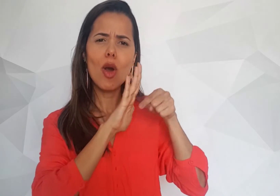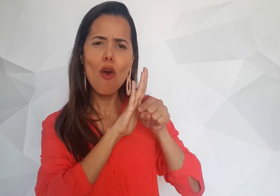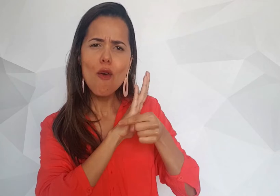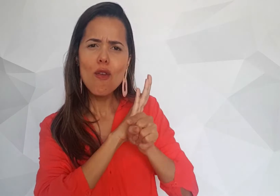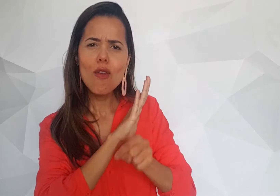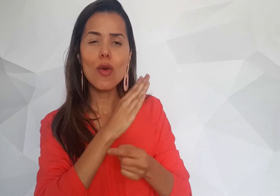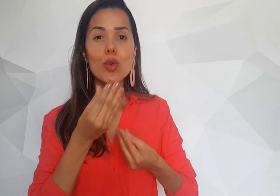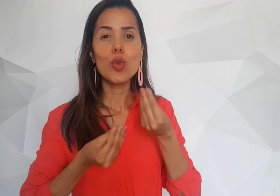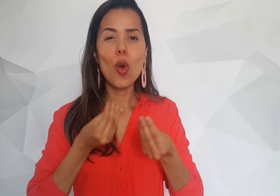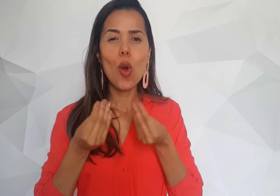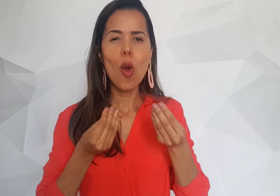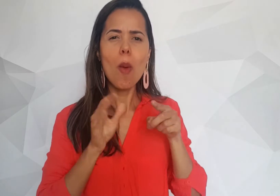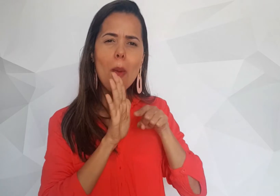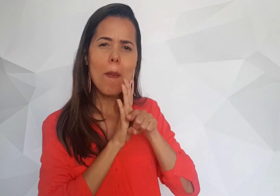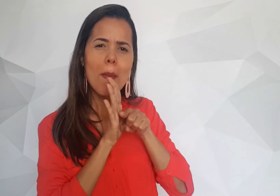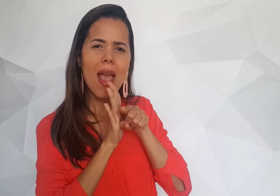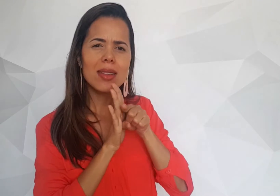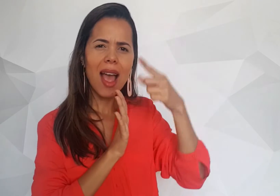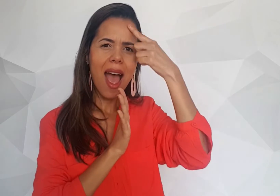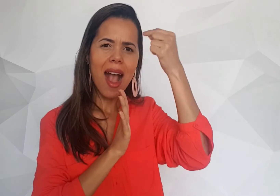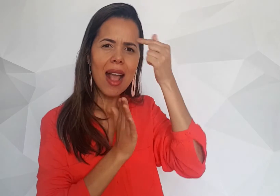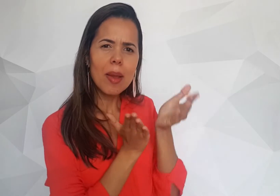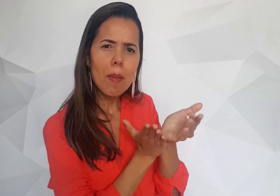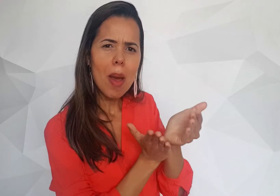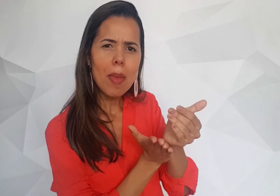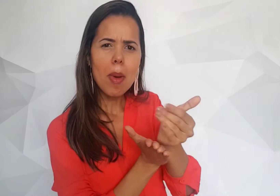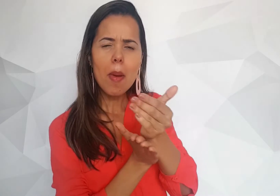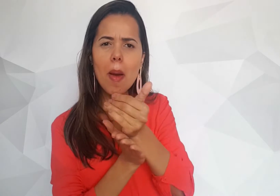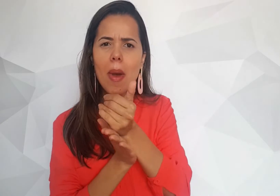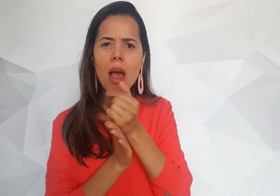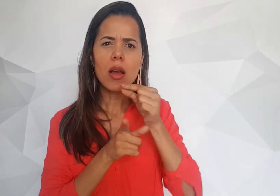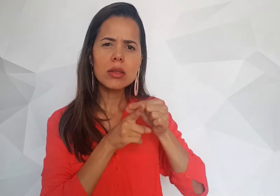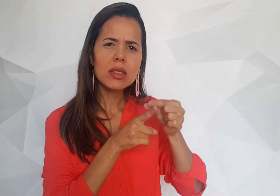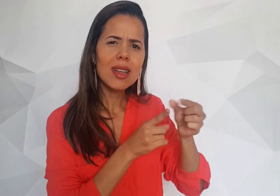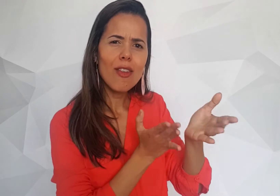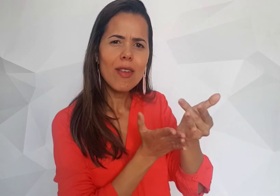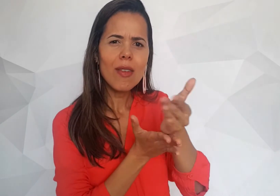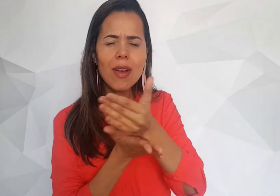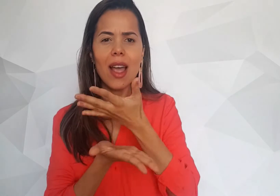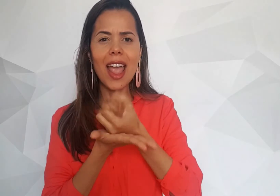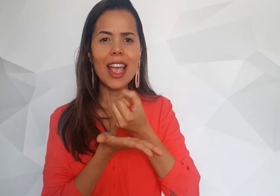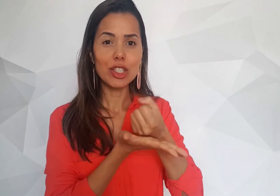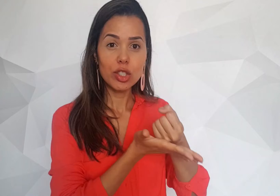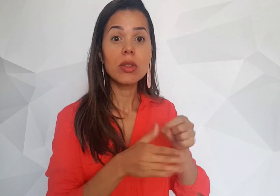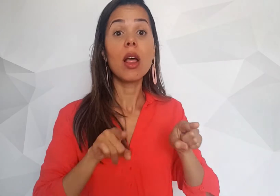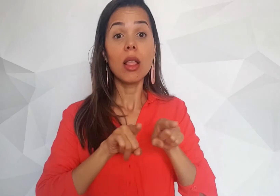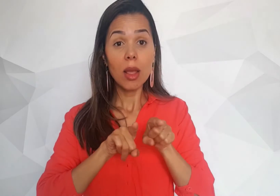sistemática sobre os trabalhos que foram feitos nesse sentido, tanto os trabalhos seminais, mas também os trabalhos que estão